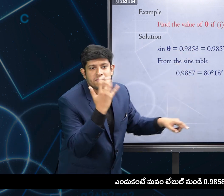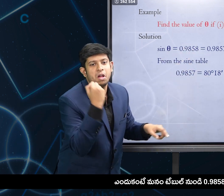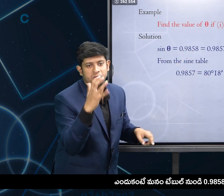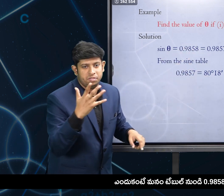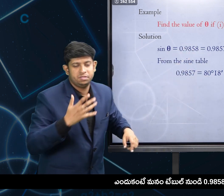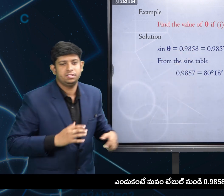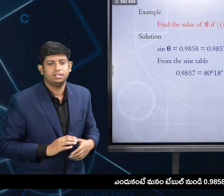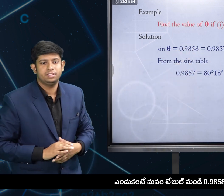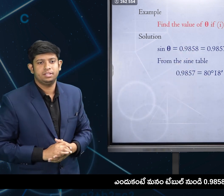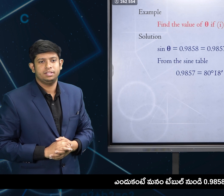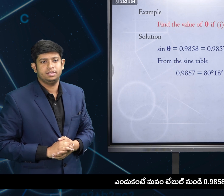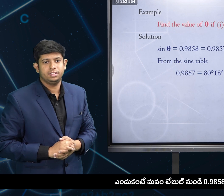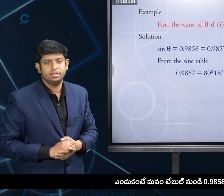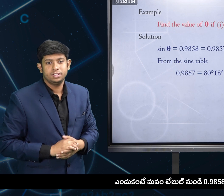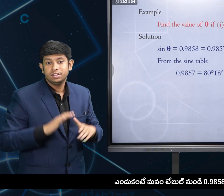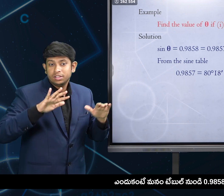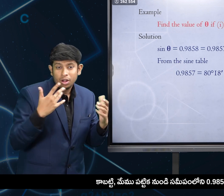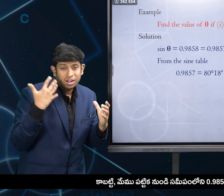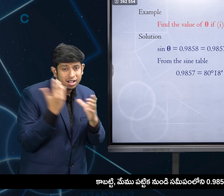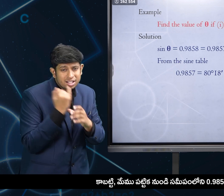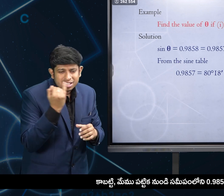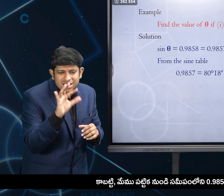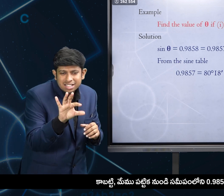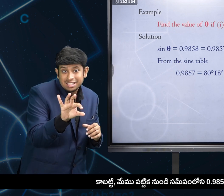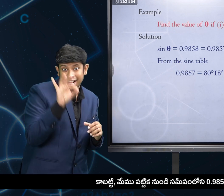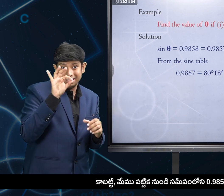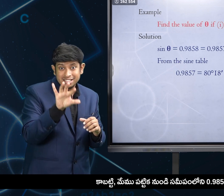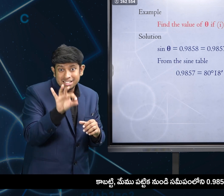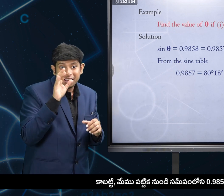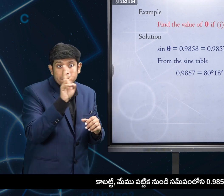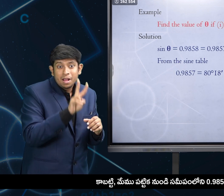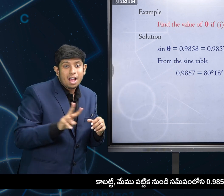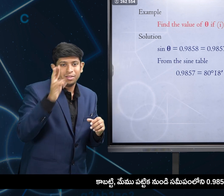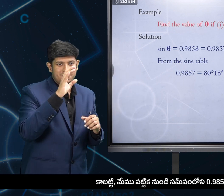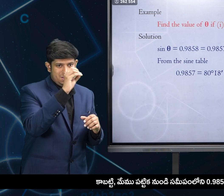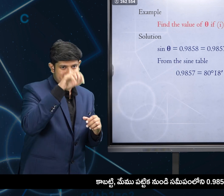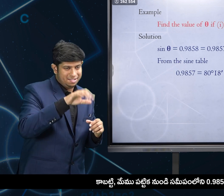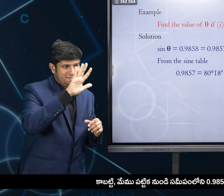0.9858 విలువను కనుగొనలేము. కాబట్టి మనం పట్టిక నుండి సమీపంలోని